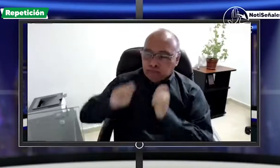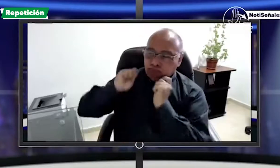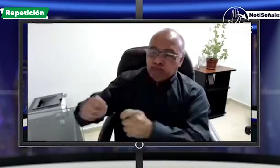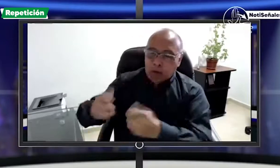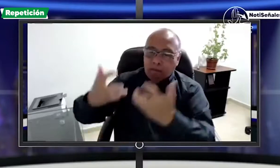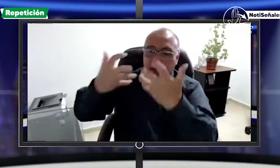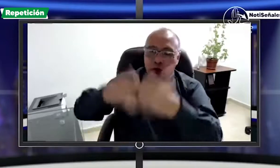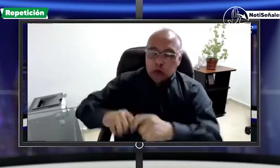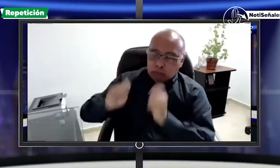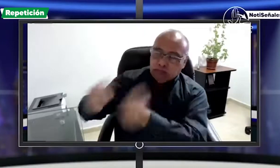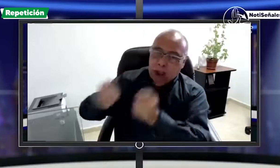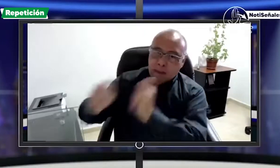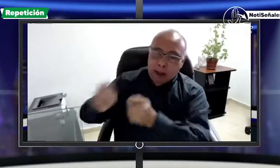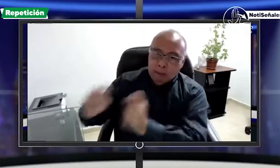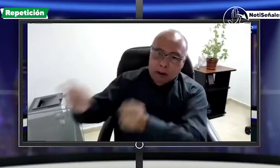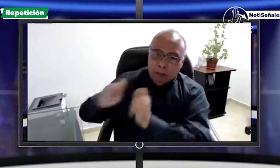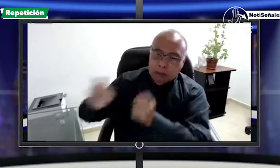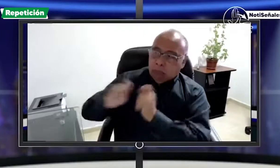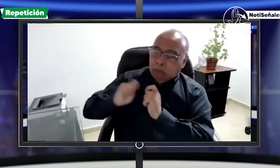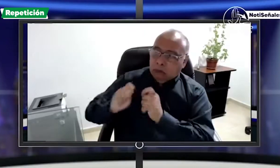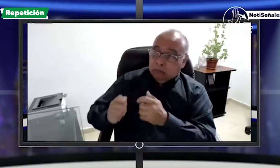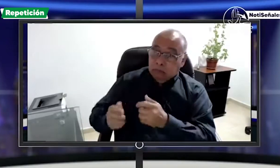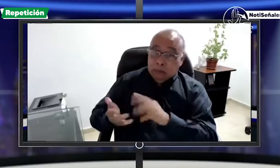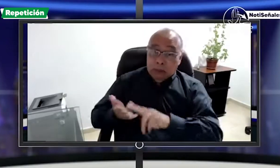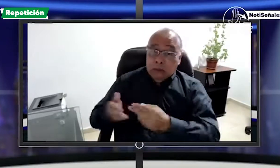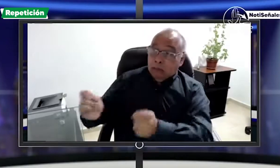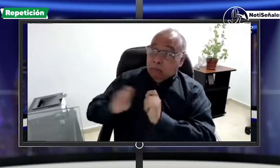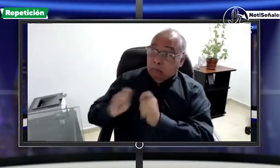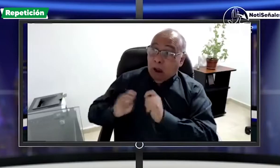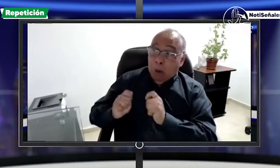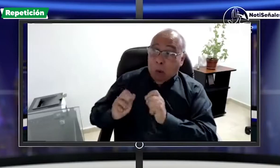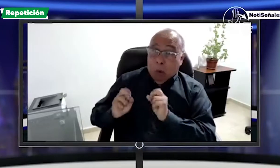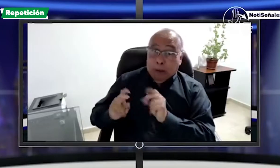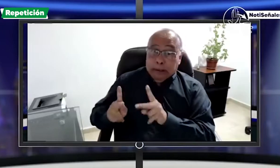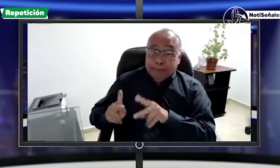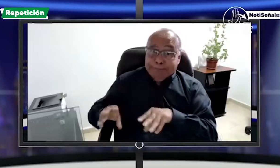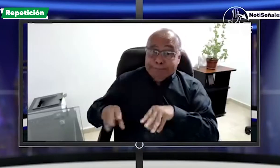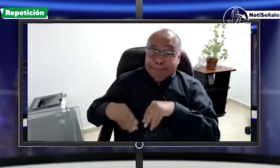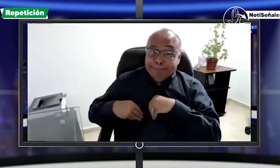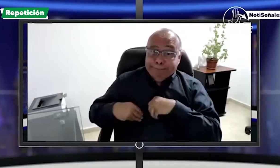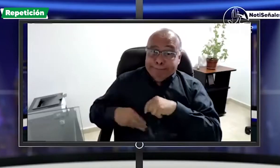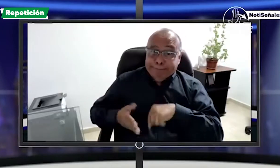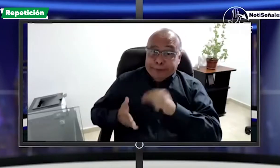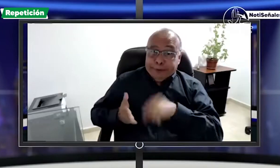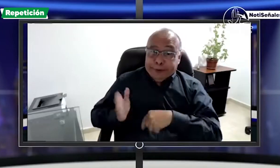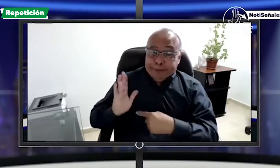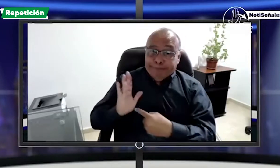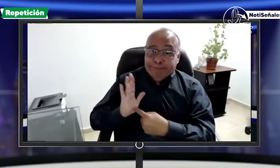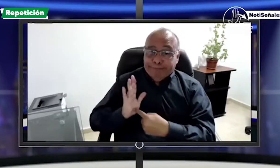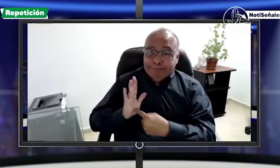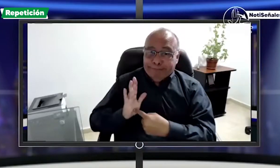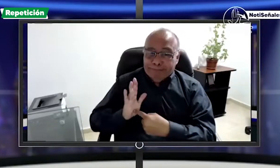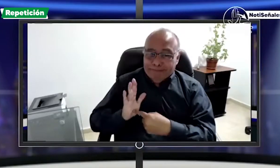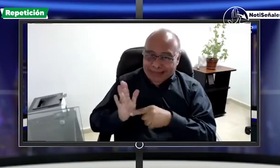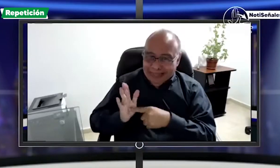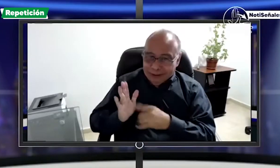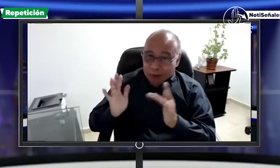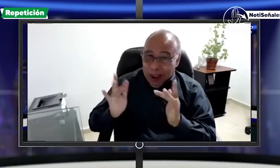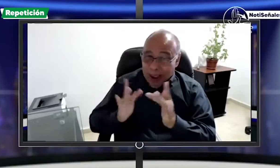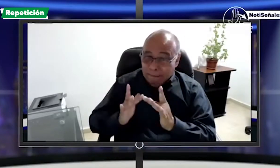entidades Los entes gubernamentales Ven que Como el intérprete Está para interpretar Y no han llegado Personas sordas Pues se le asignan